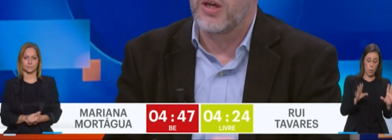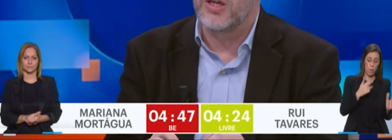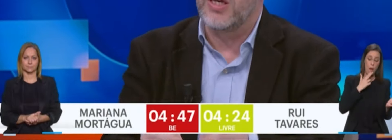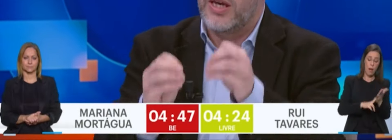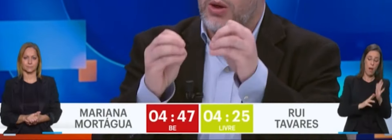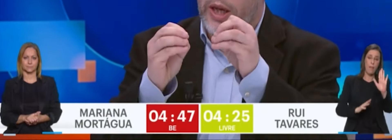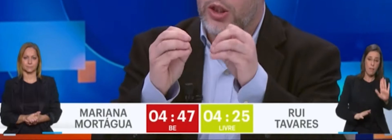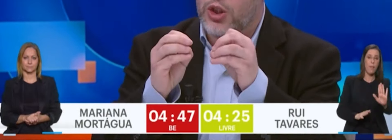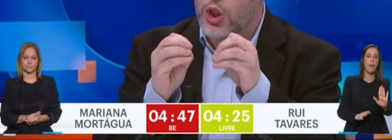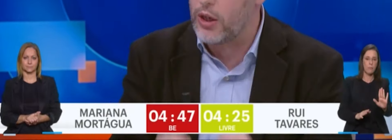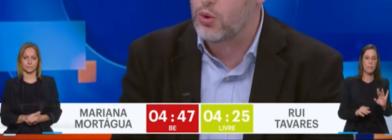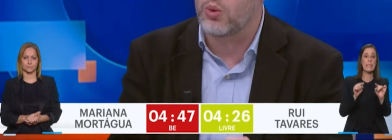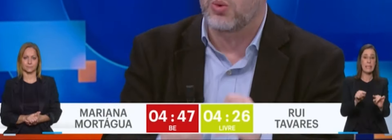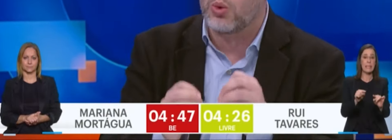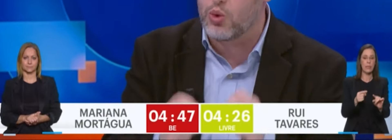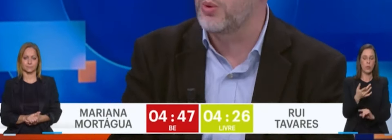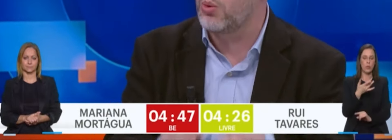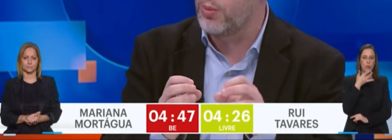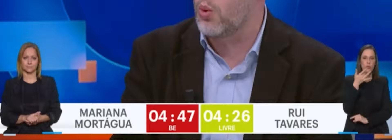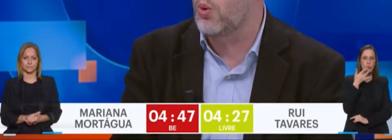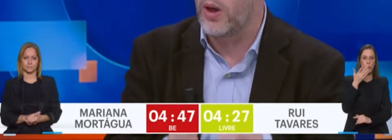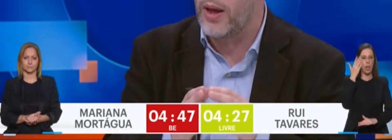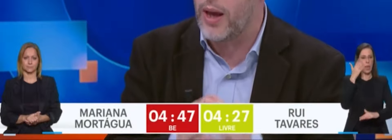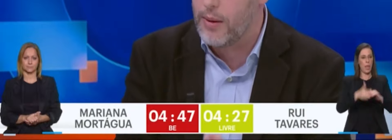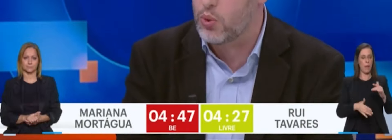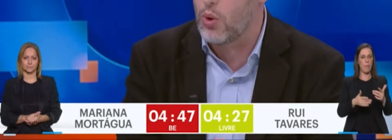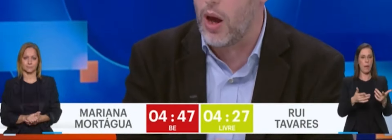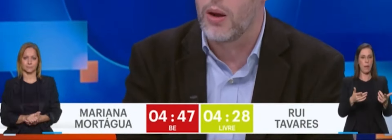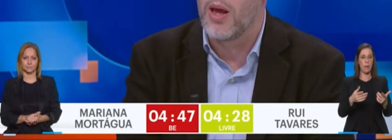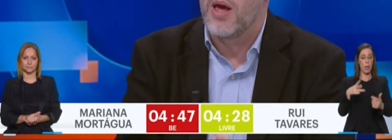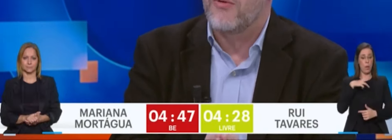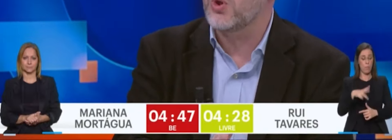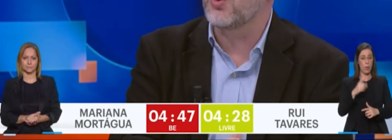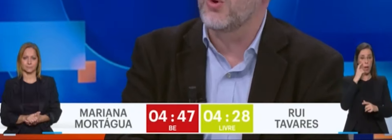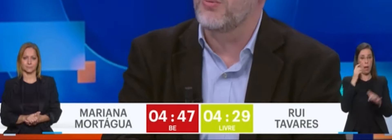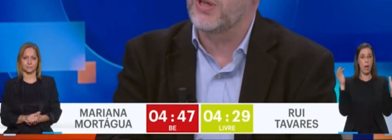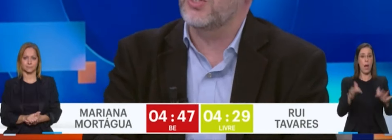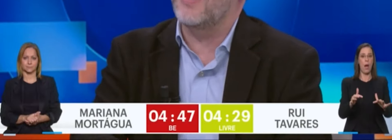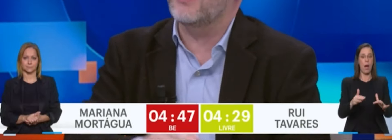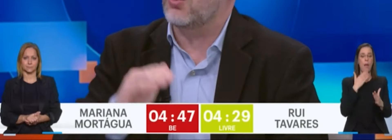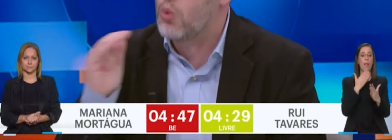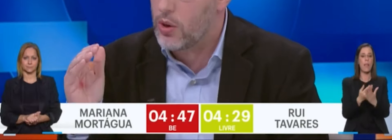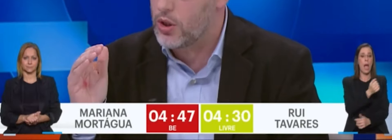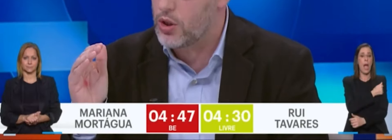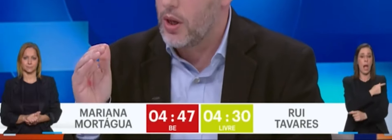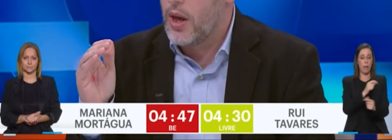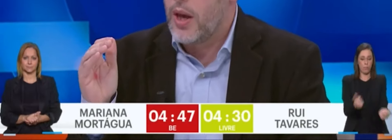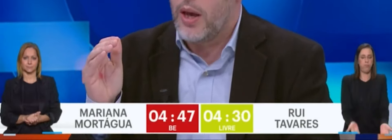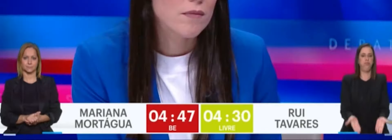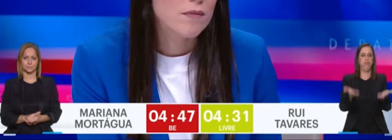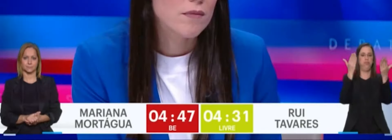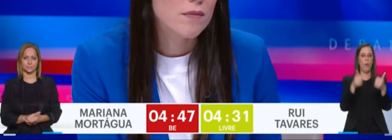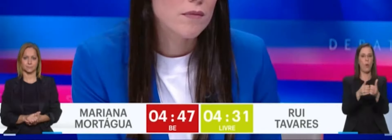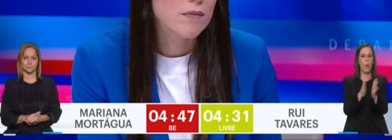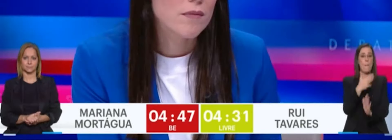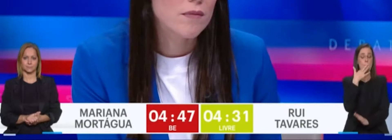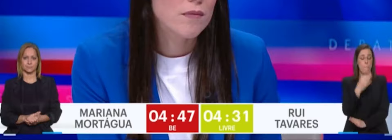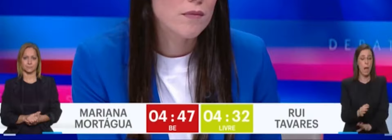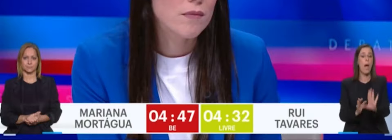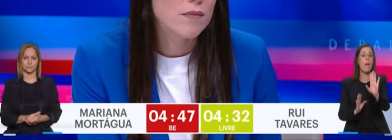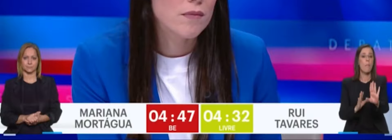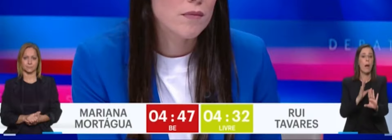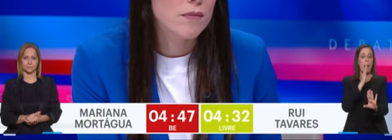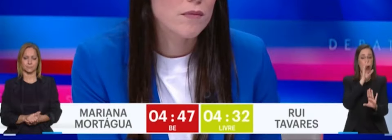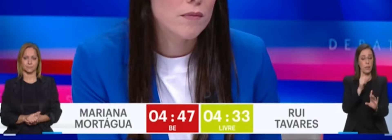verdade que este excesso súbito de procura em Portugal fez subir o preço das casas todas e mesmo